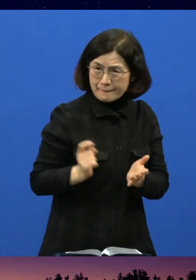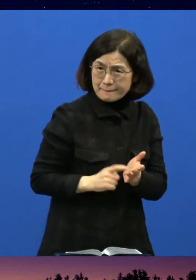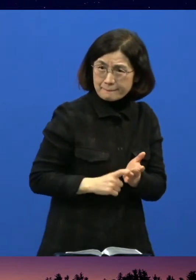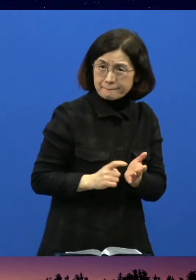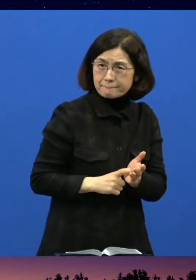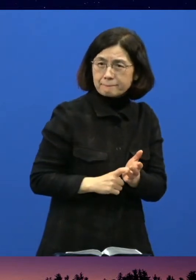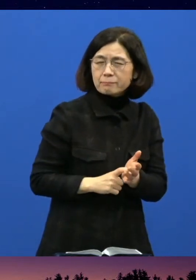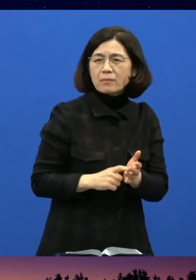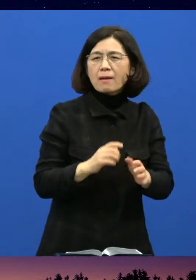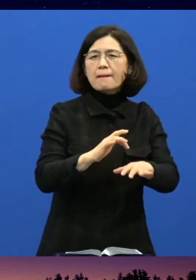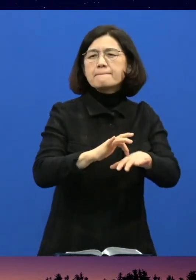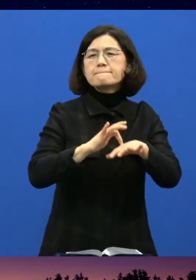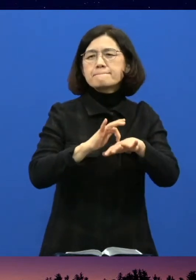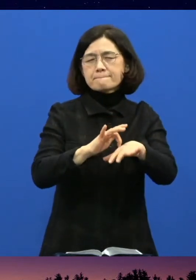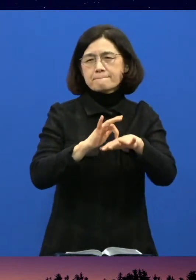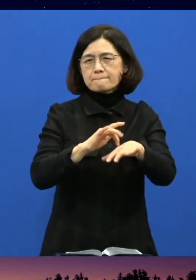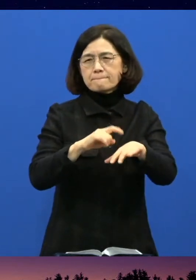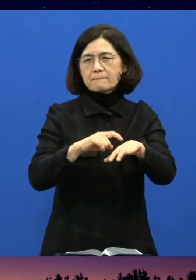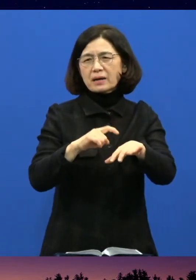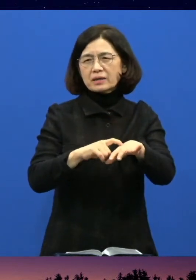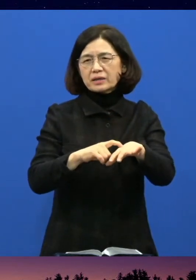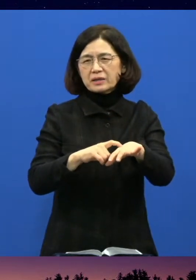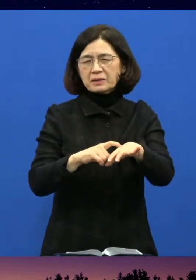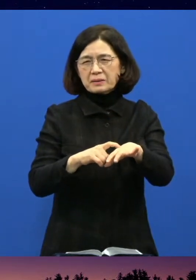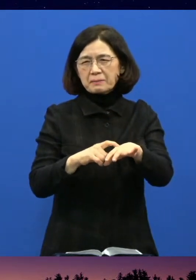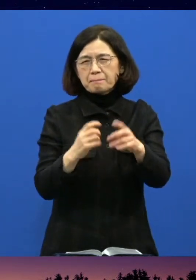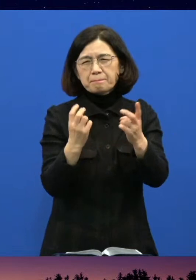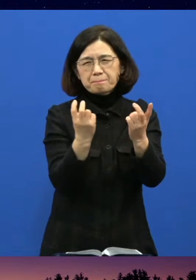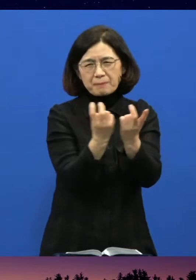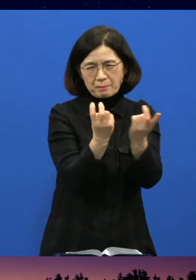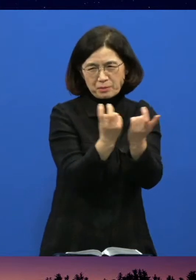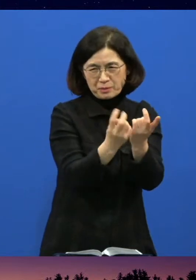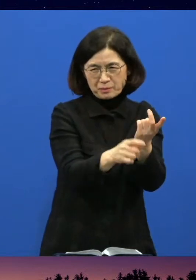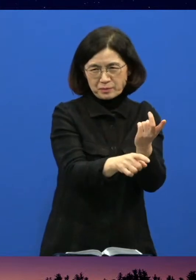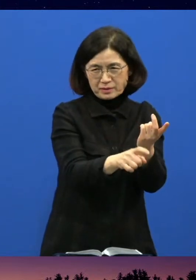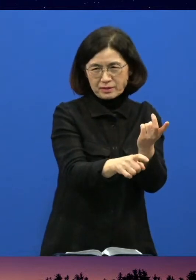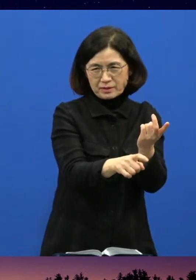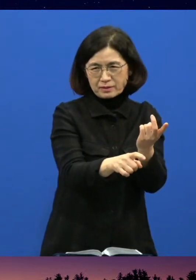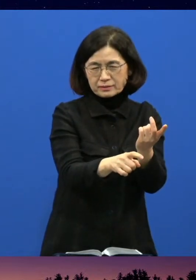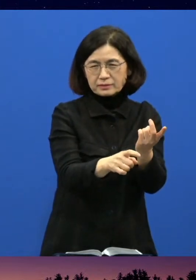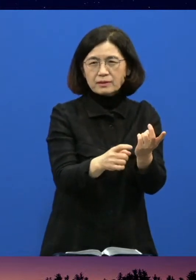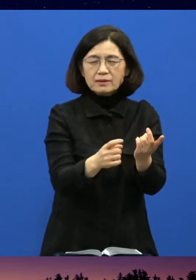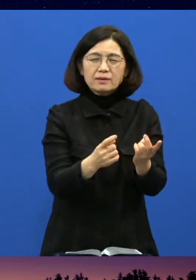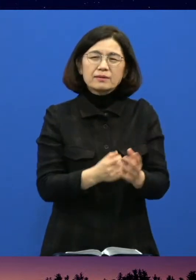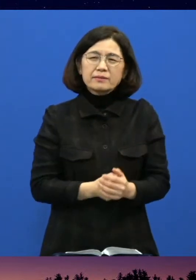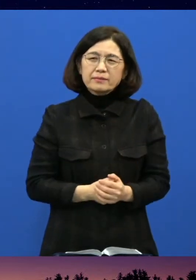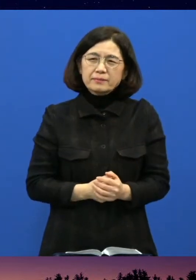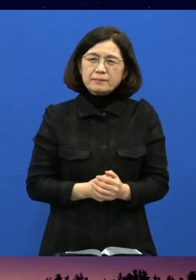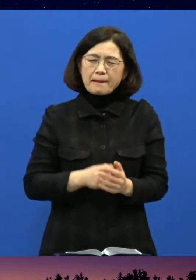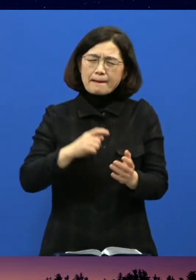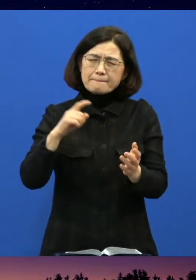빠른 결과를 얻고자 한다면 사단의 전략에 넘어갈 가능성이 충분히 있는 거예요.